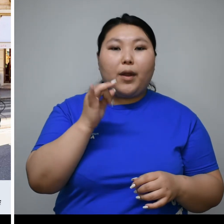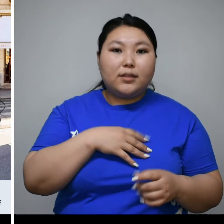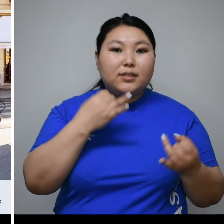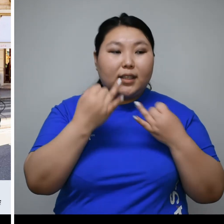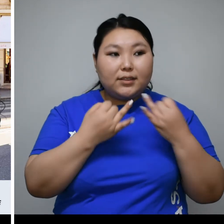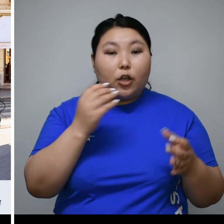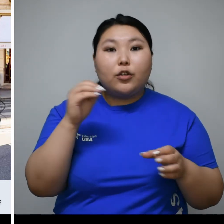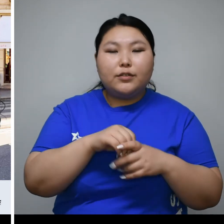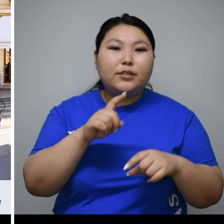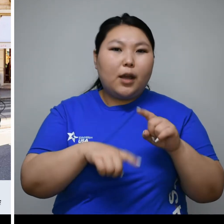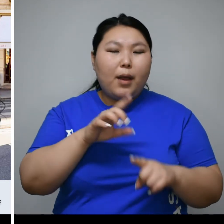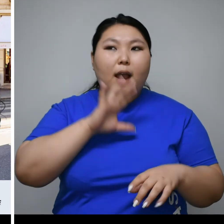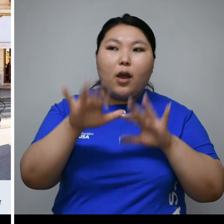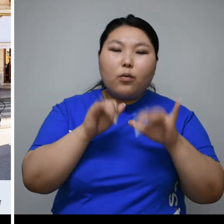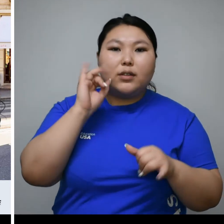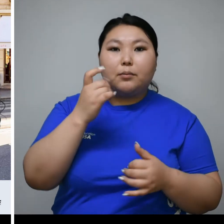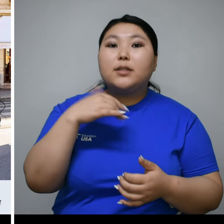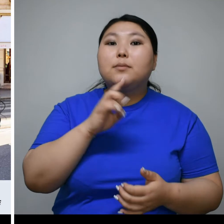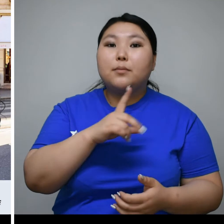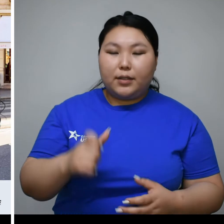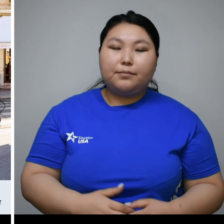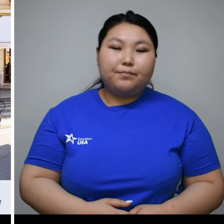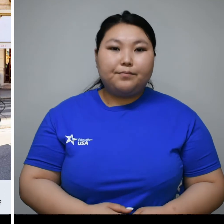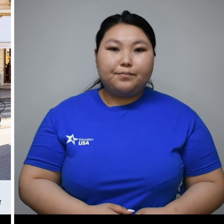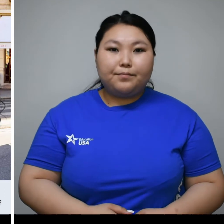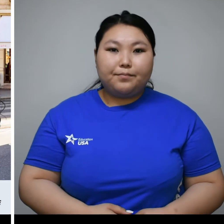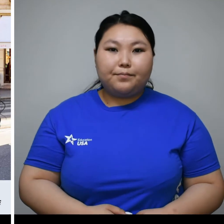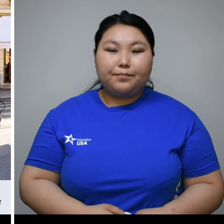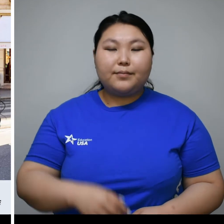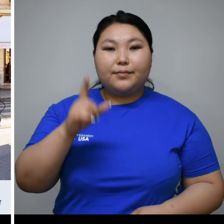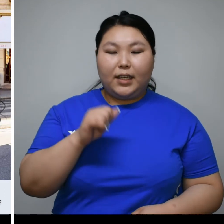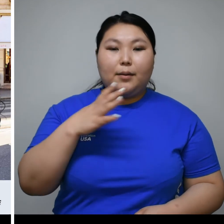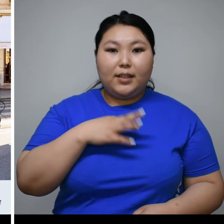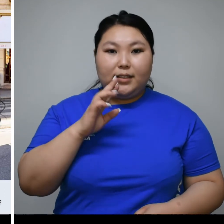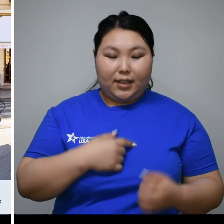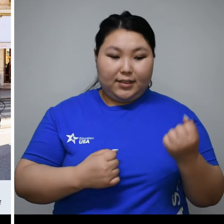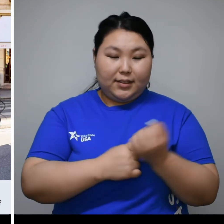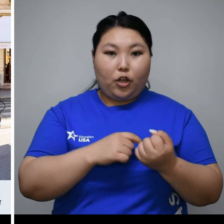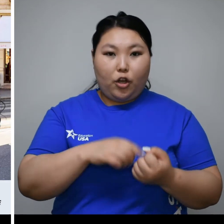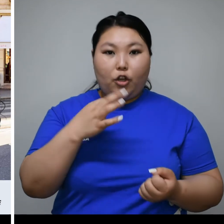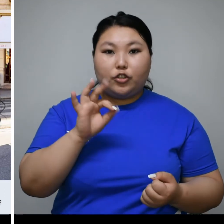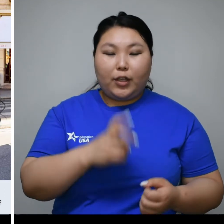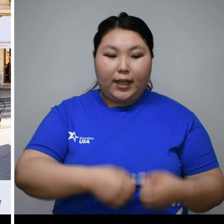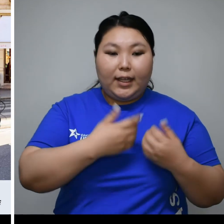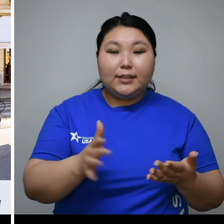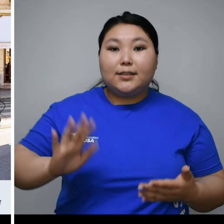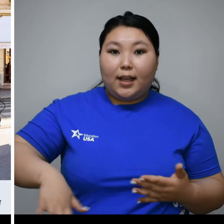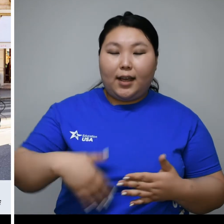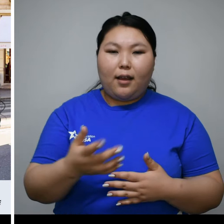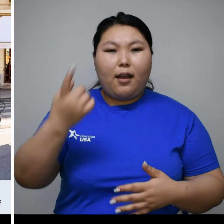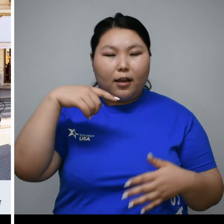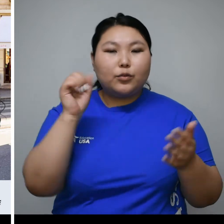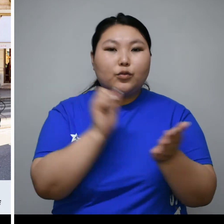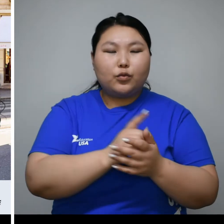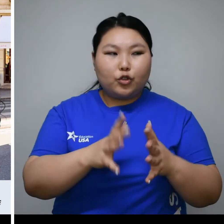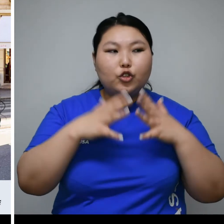Fulbright-ийн ярилцлаганд ороход ямар хуу асуултуудыг төлхөө асууж ийсэн бэ? За яг тэтгэлгийн өргөдөл гаргасны дараа хамгийн